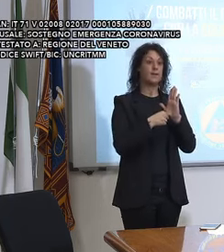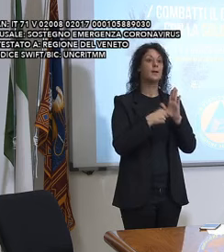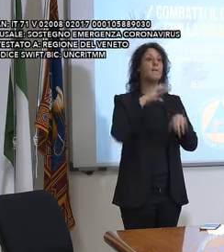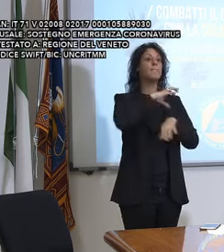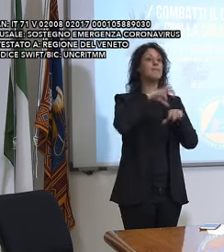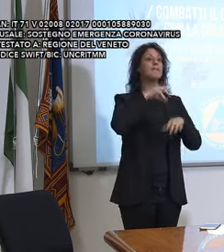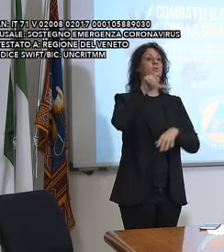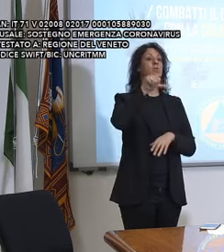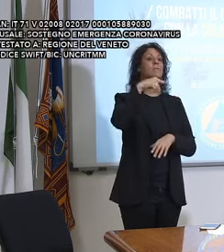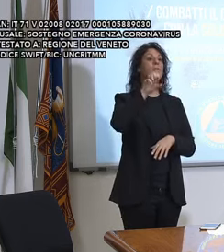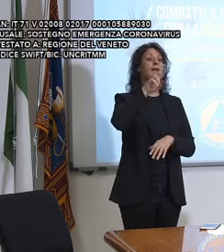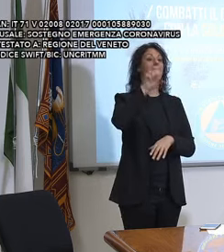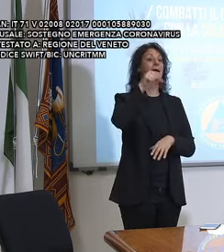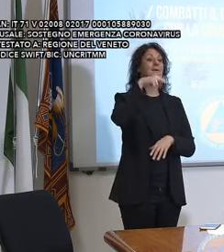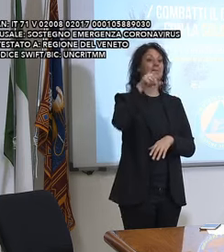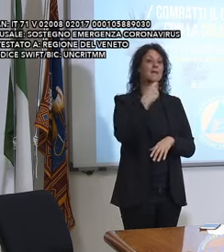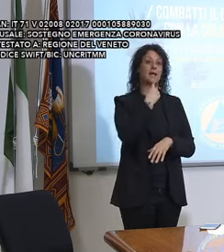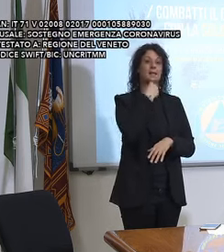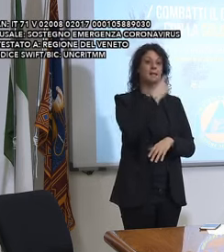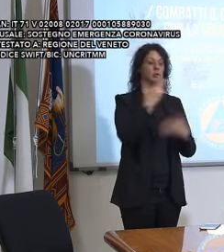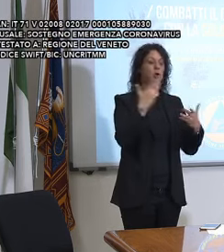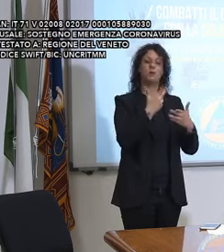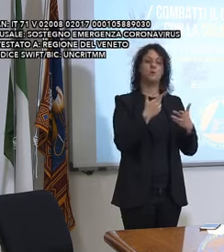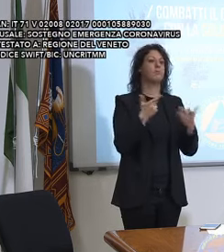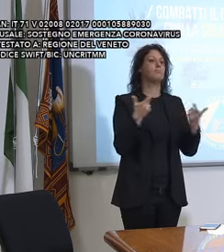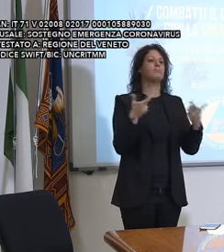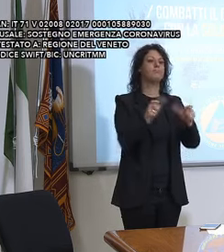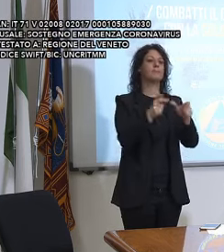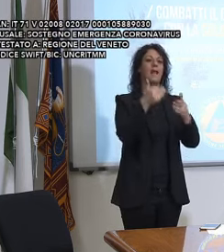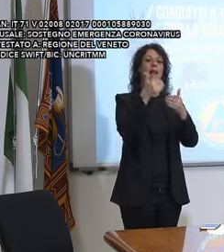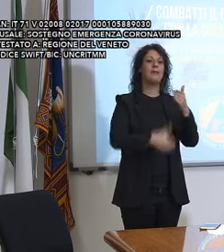Speranza, che ha detto limitiamo gli accessi, cioè